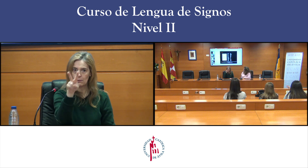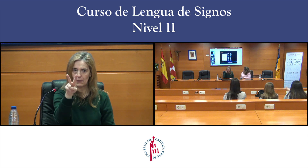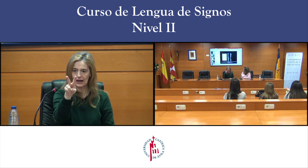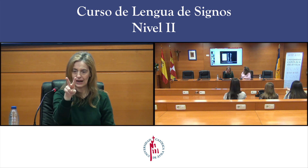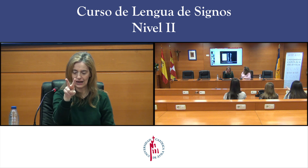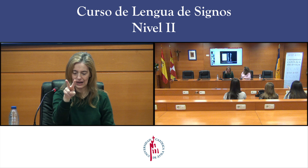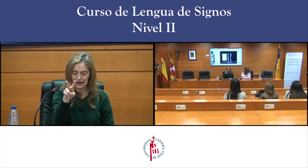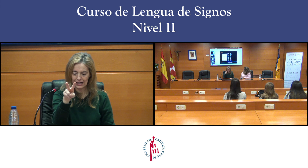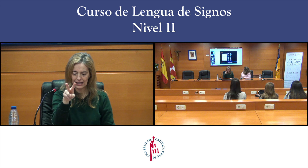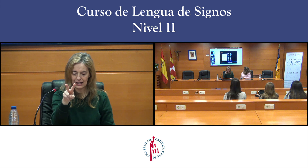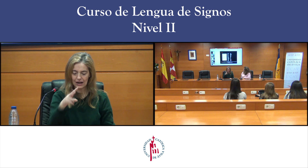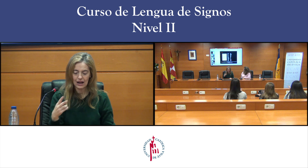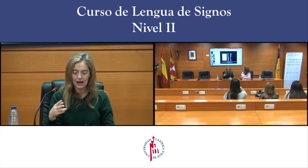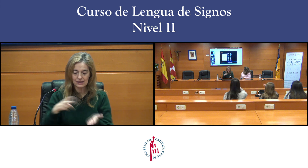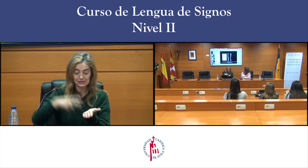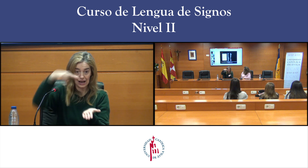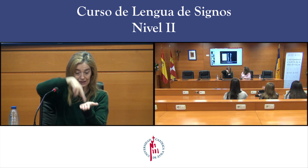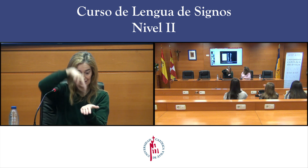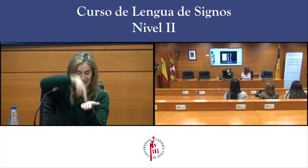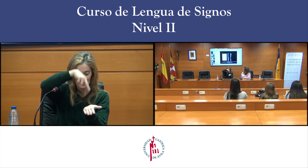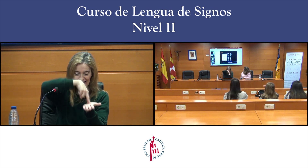ver saltar